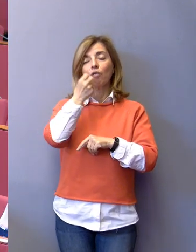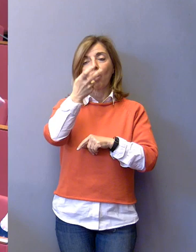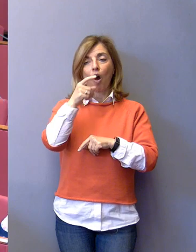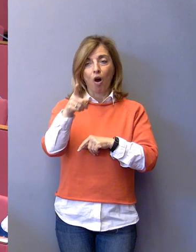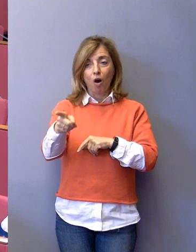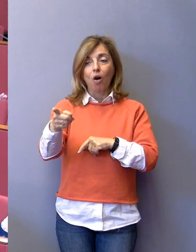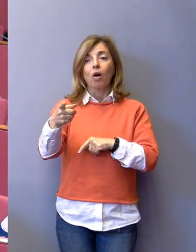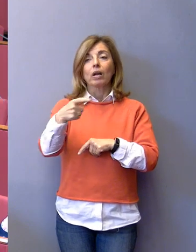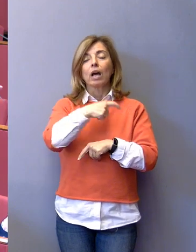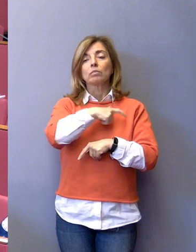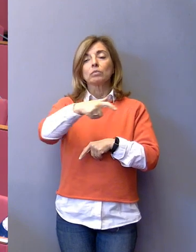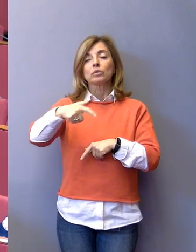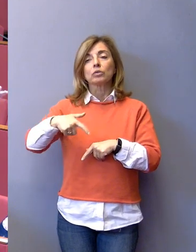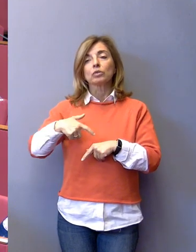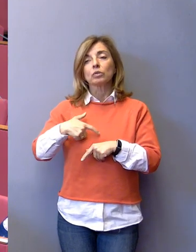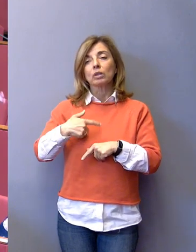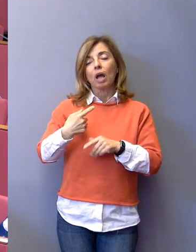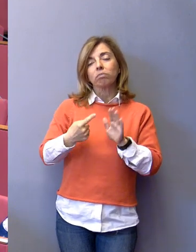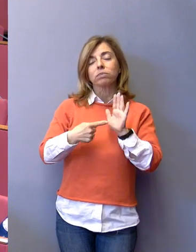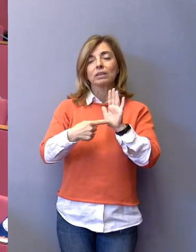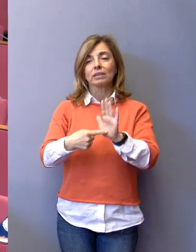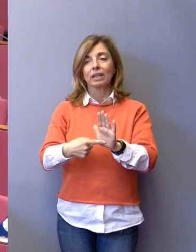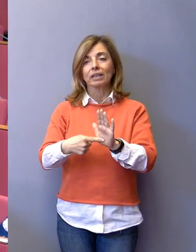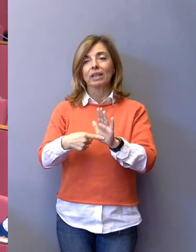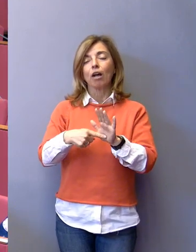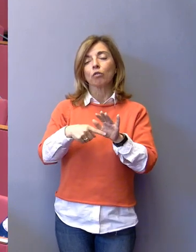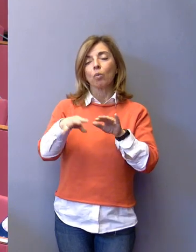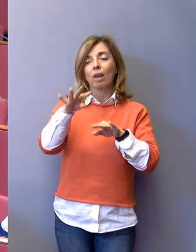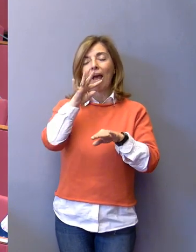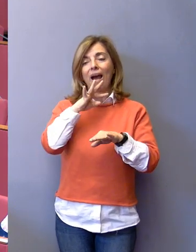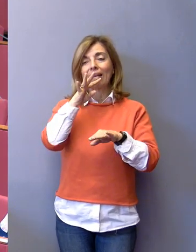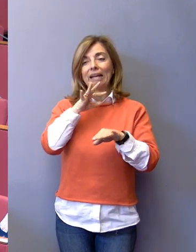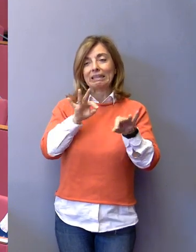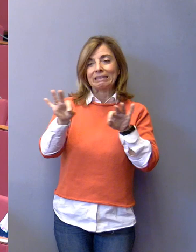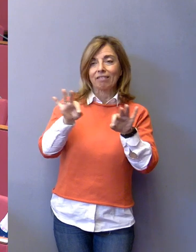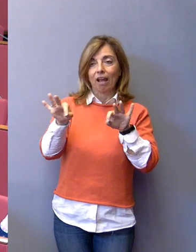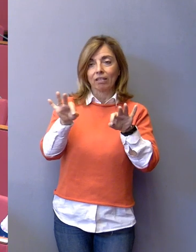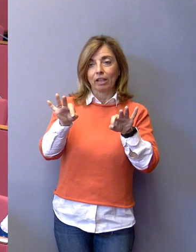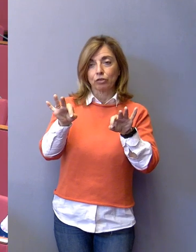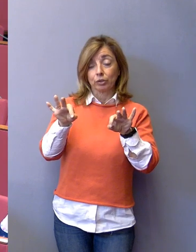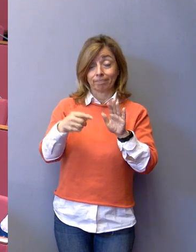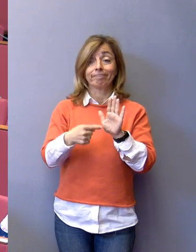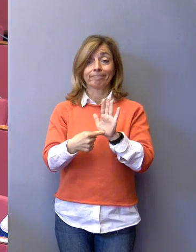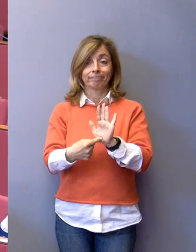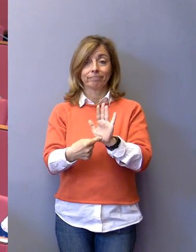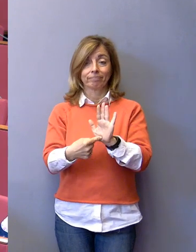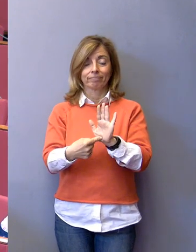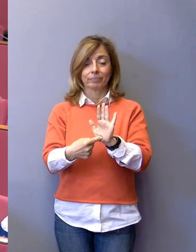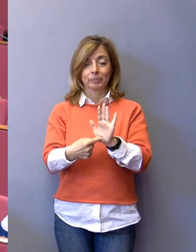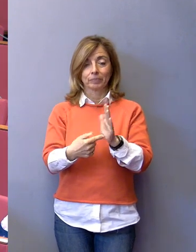qui sorvoliamo sulle multe alle i termini Ma per il sindaco Spero possiate fare una deroga